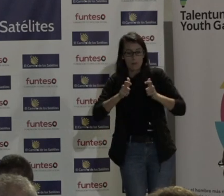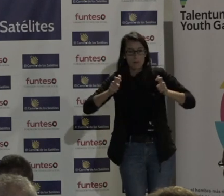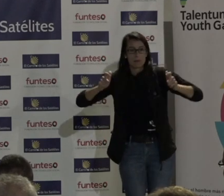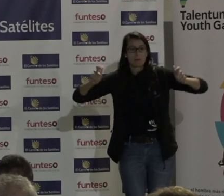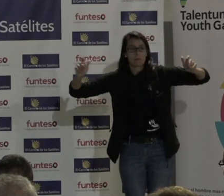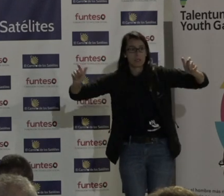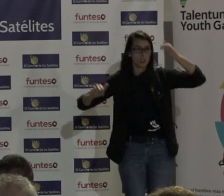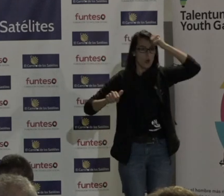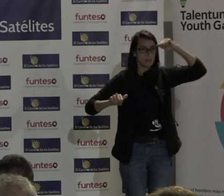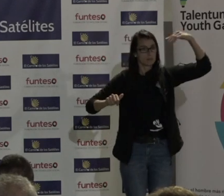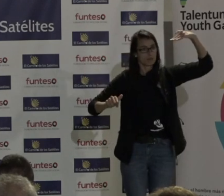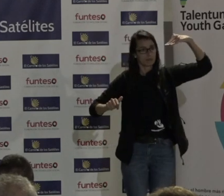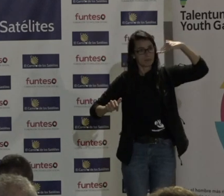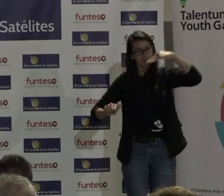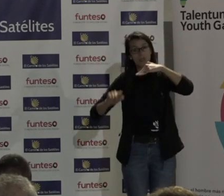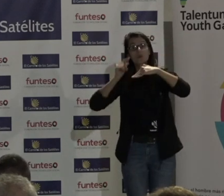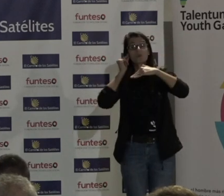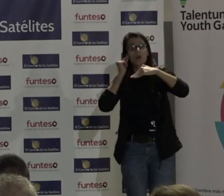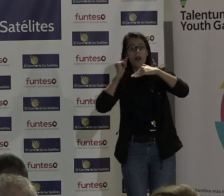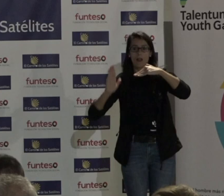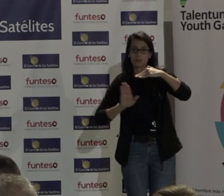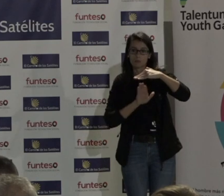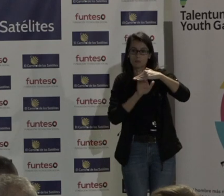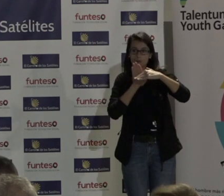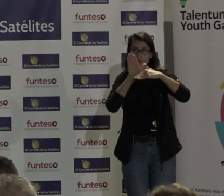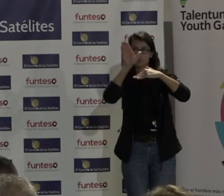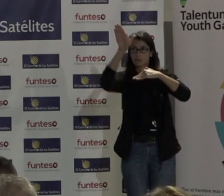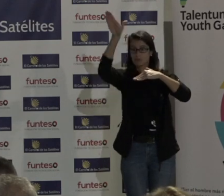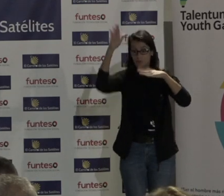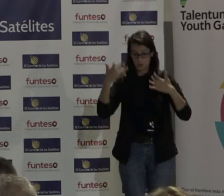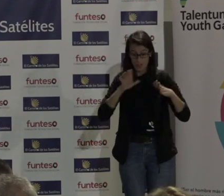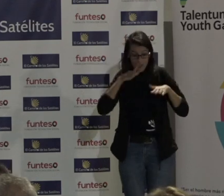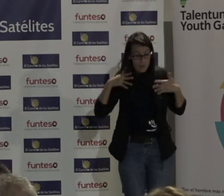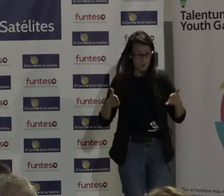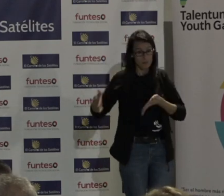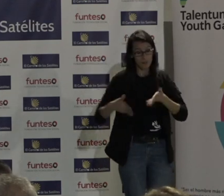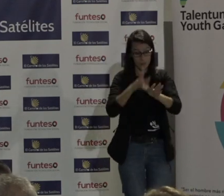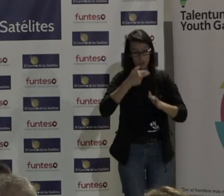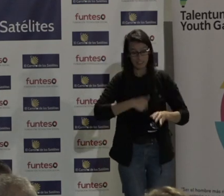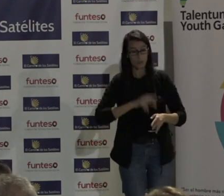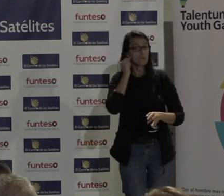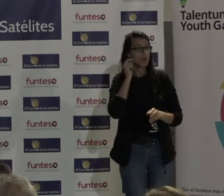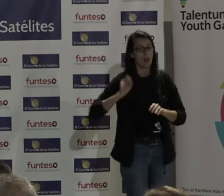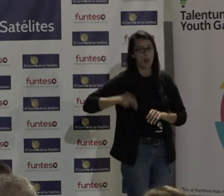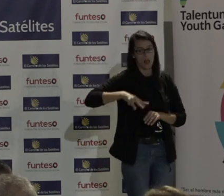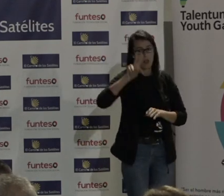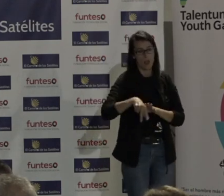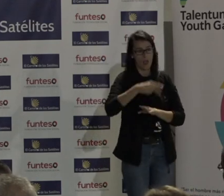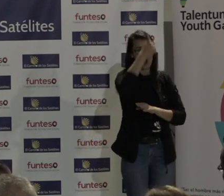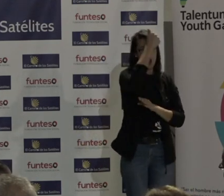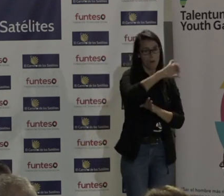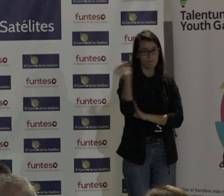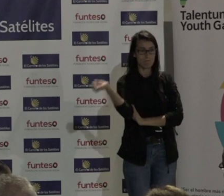camino. En el Camino de Santiago, en este momento, hay más mujeres caminando que hombres. Y